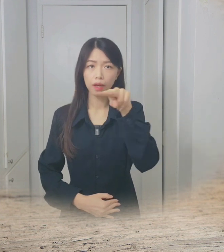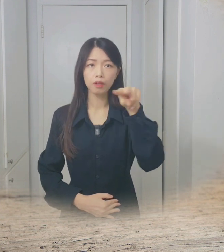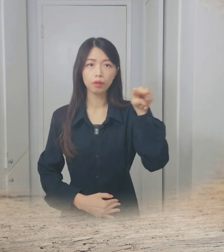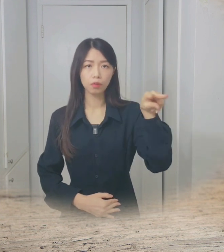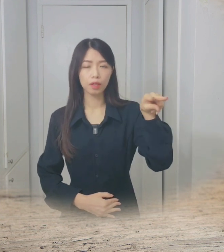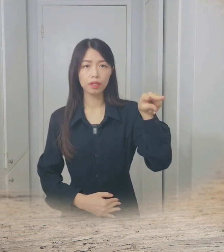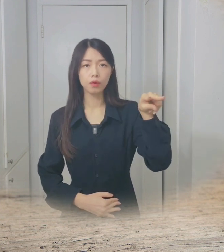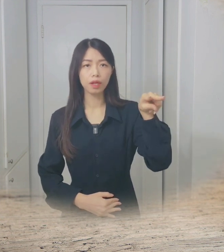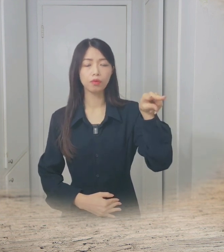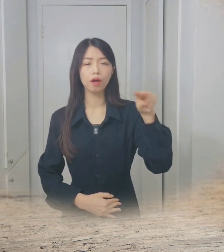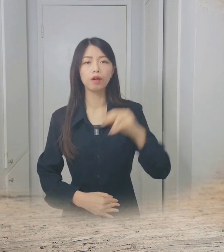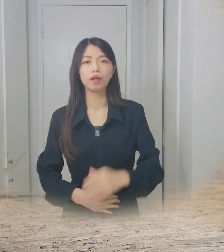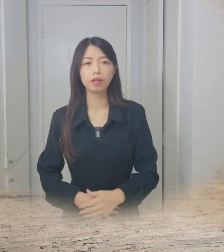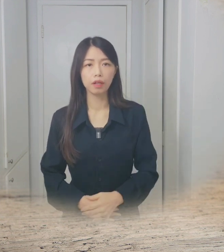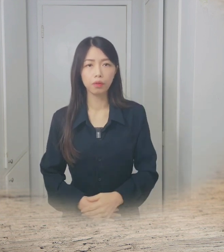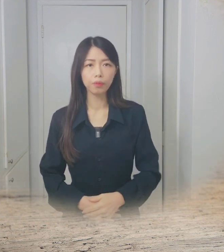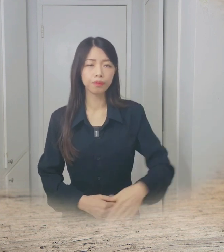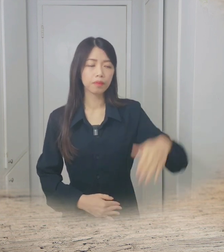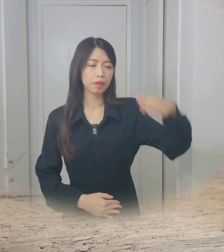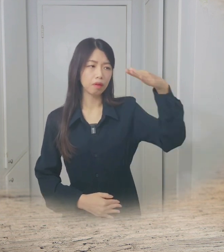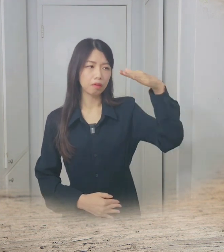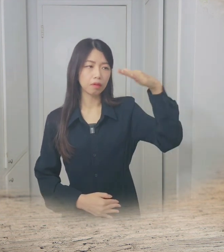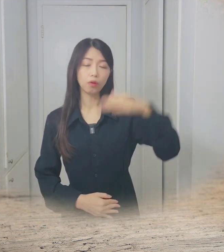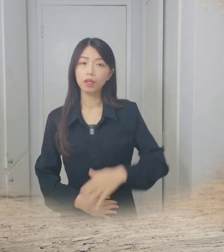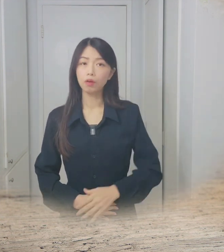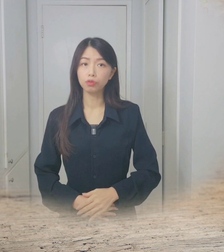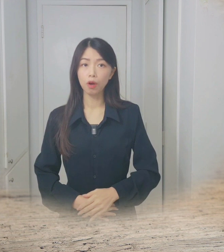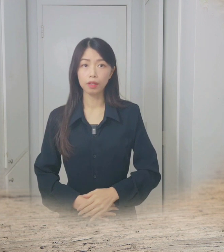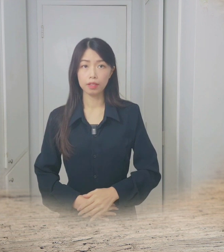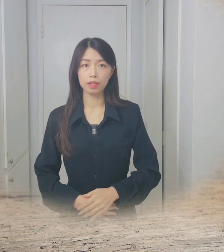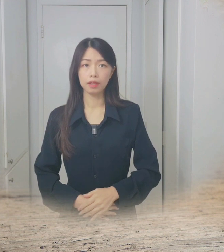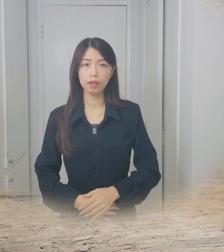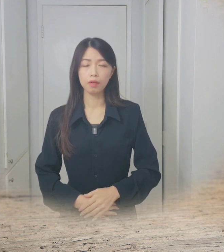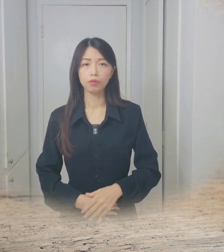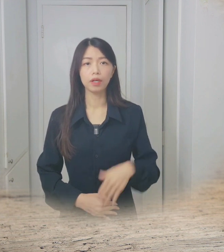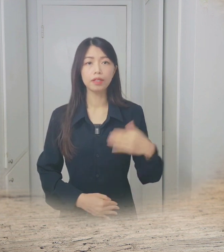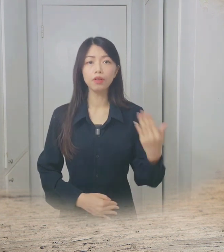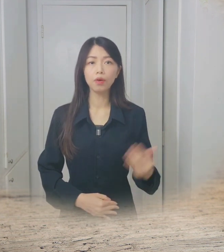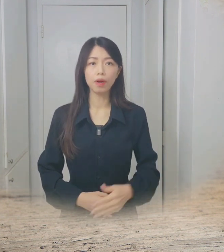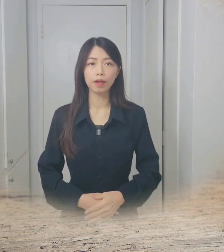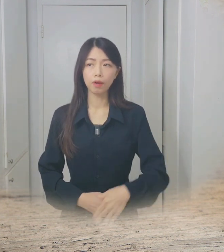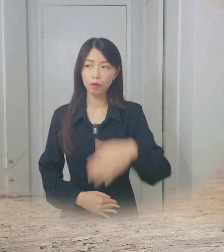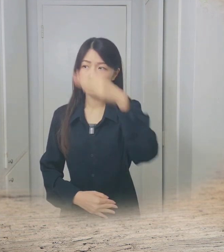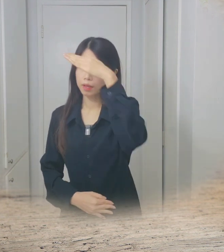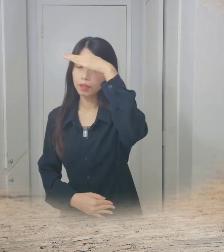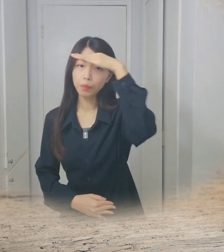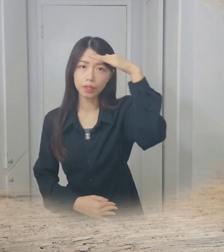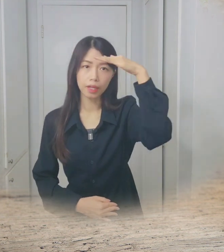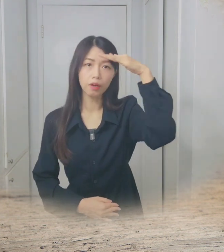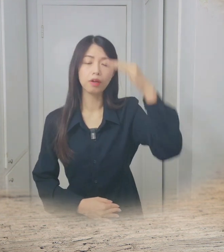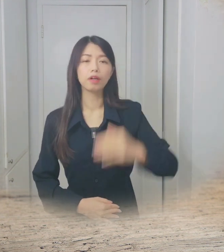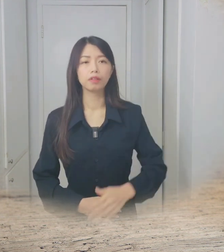이렇게 하는 형태도 제가 사용을 했고요. 그리고 어디 이렇게 구경하듯이 우리가 상위에 올라가서 이렇게